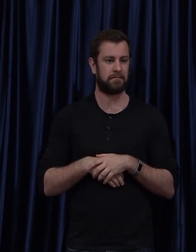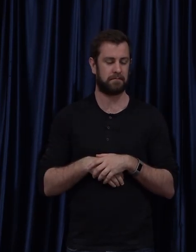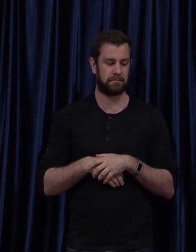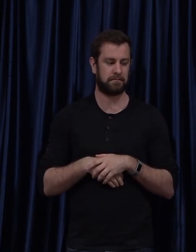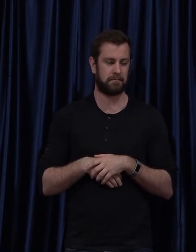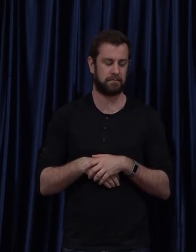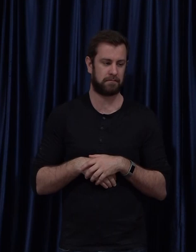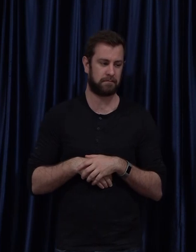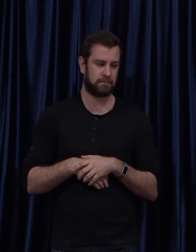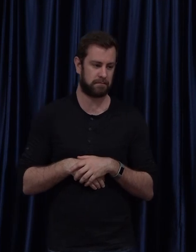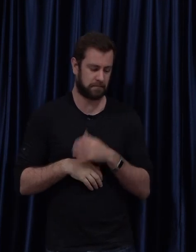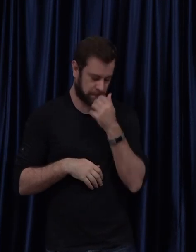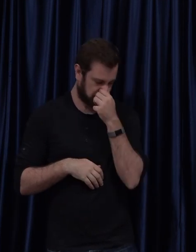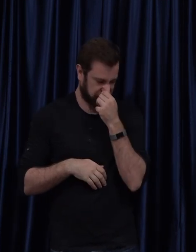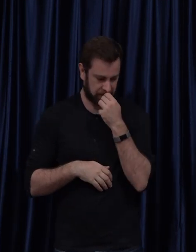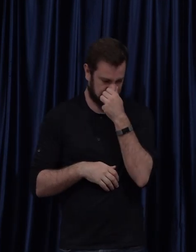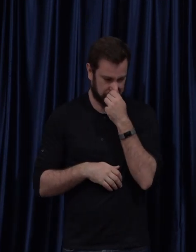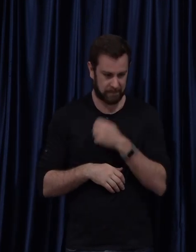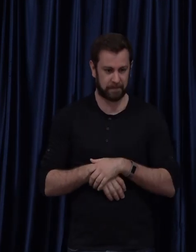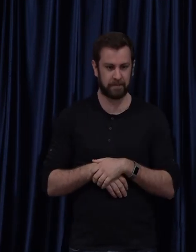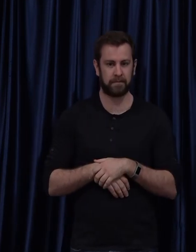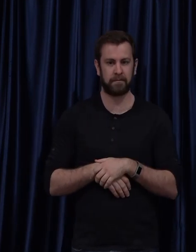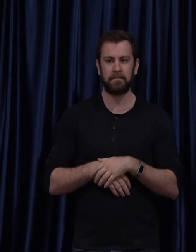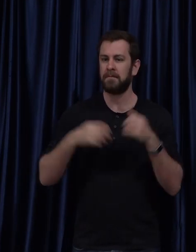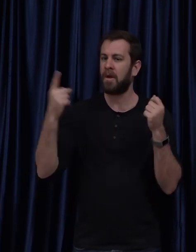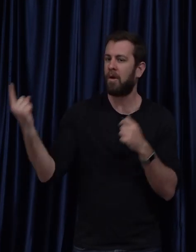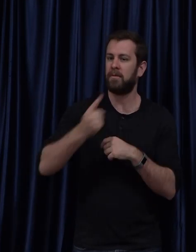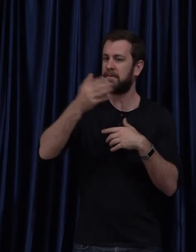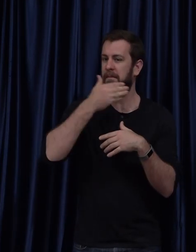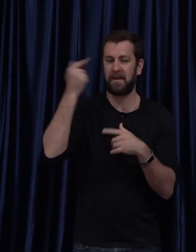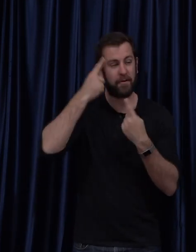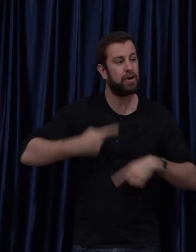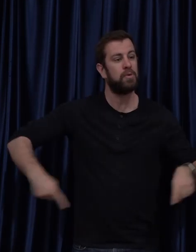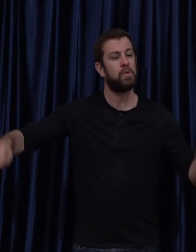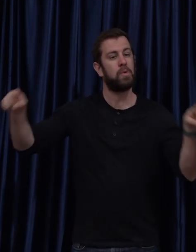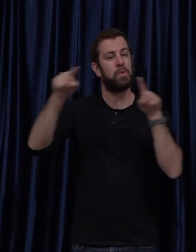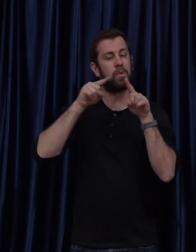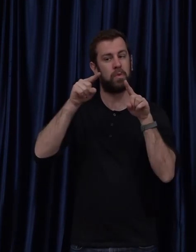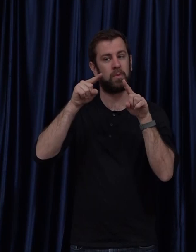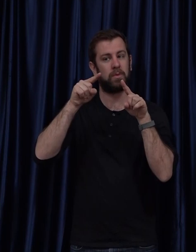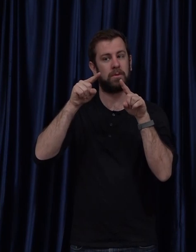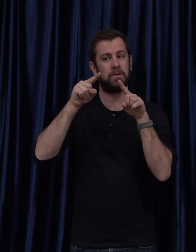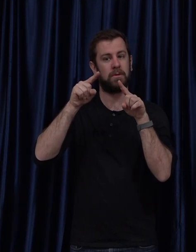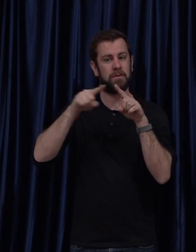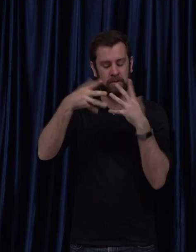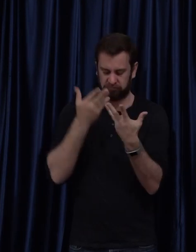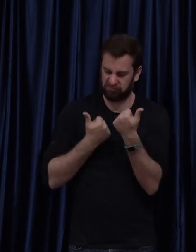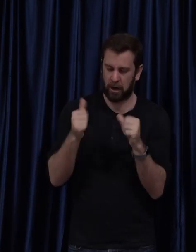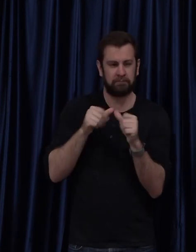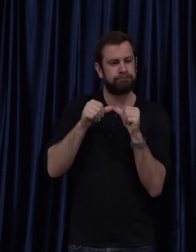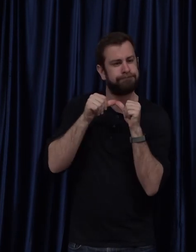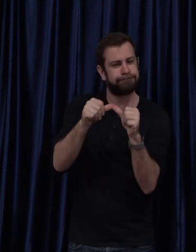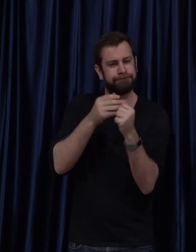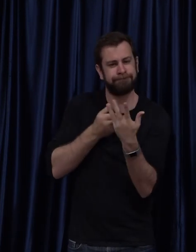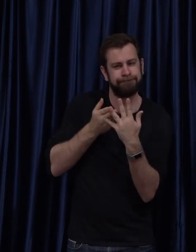مُصِيبَتِ أَخِيكَ خَيْرٌ مِّنْ صَبْرِكَ It's always better for you to persevere on your